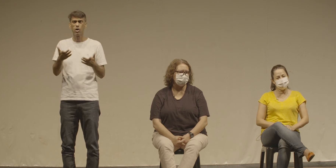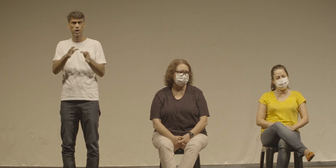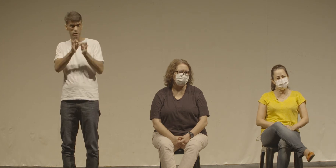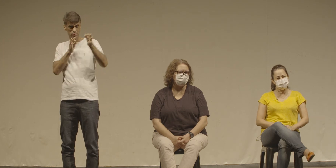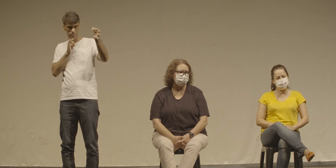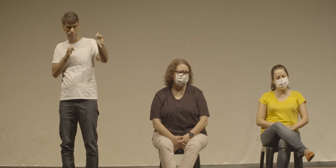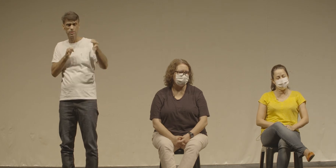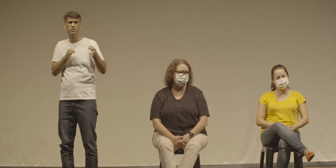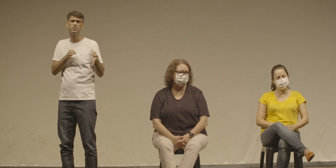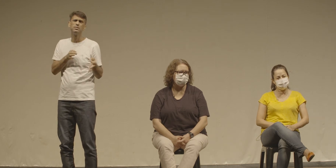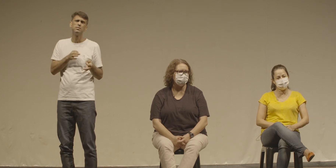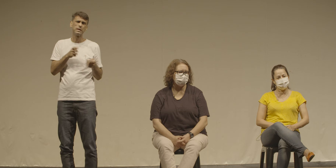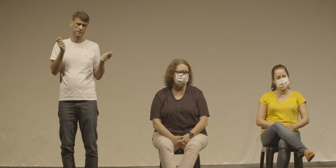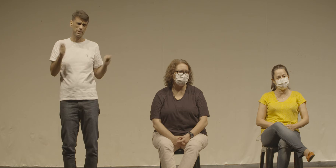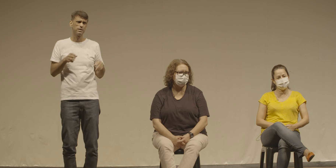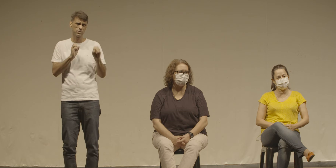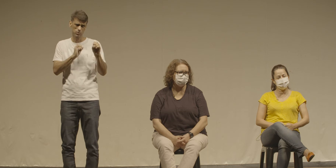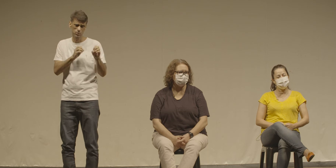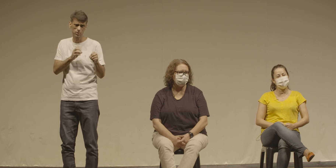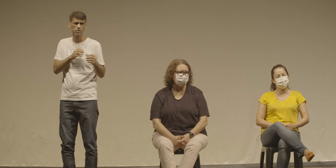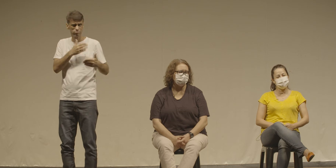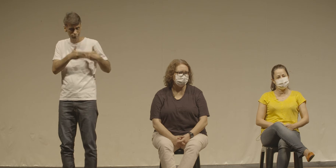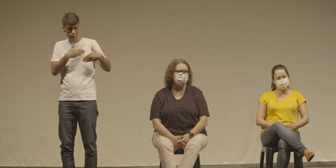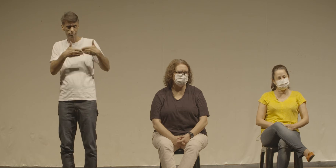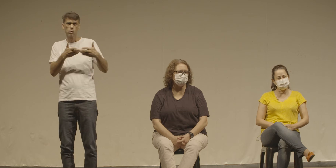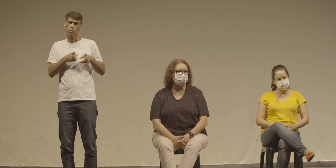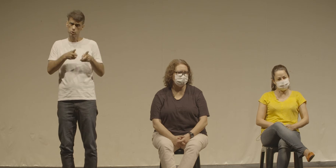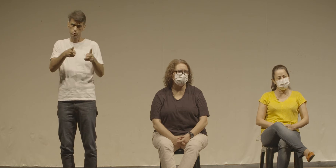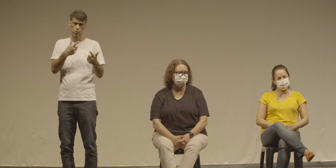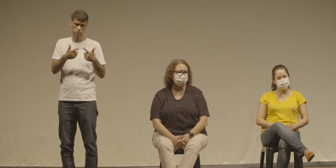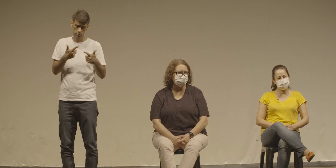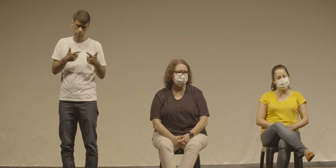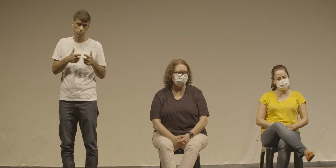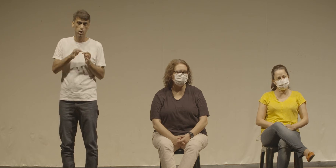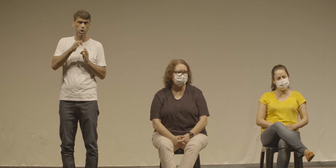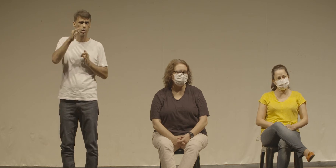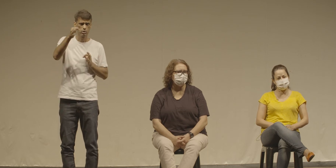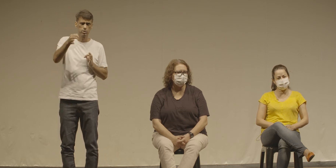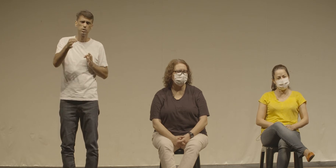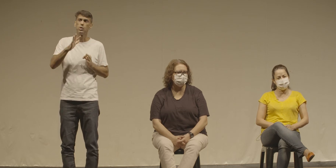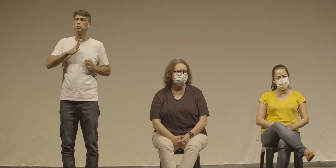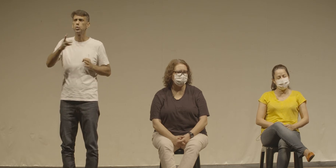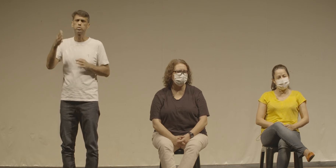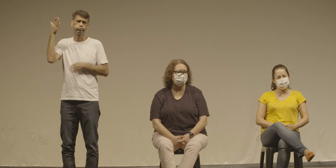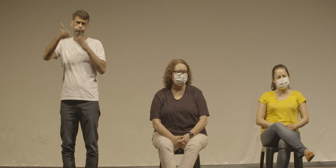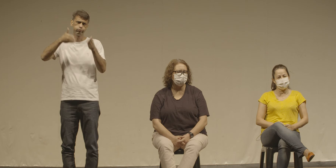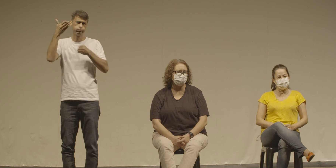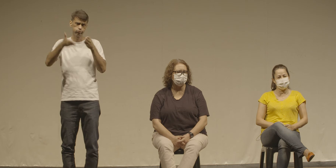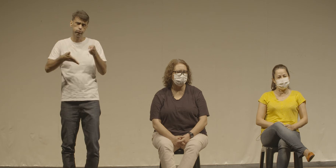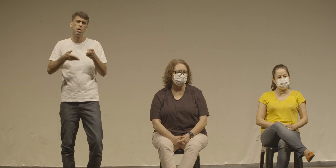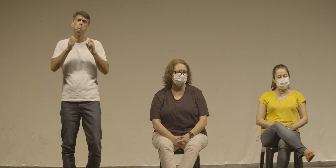uma adaptação desse filme? Porque, assim, as escolas continuam funcionando, assim, remotamente. Não para todos, a gente sabe que